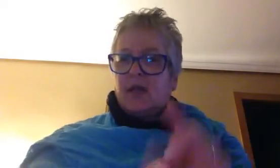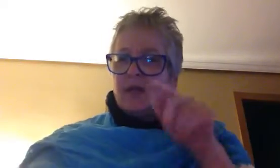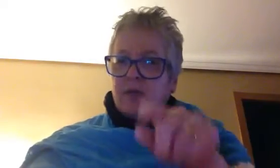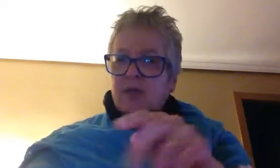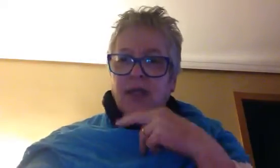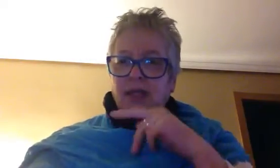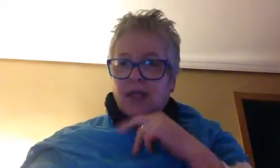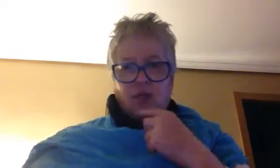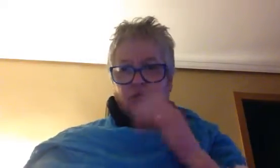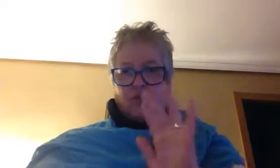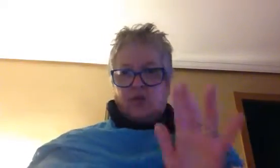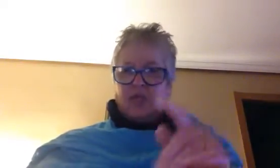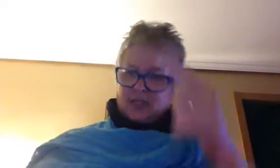Vamos a hacer igual para ganarla ahora.